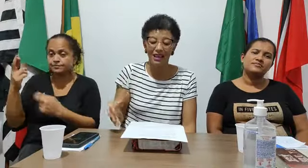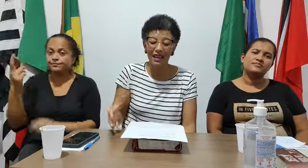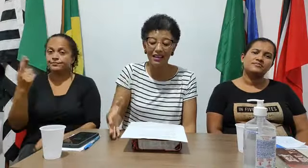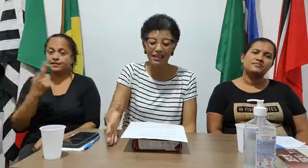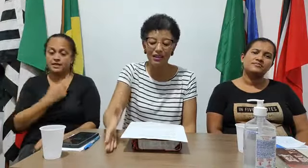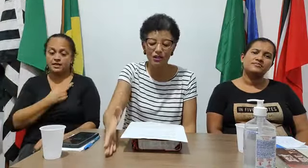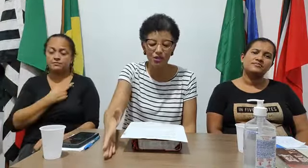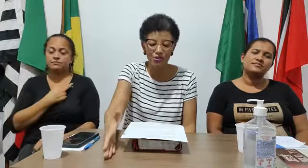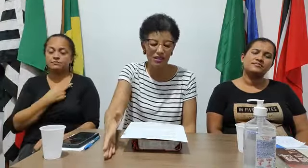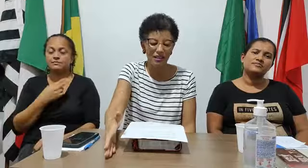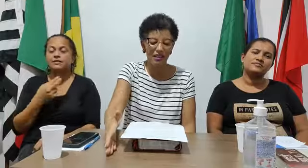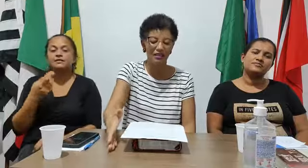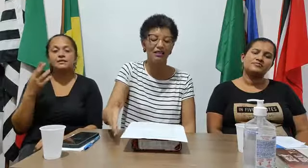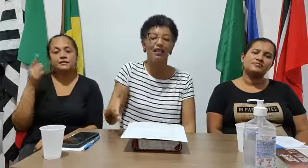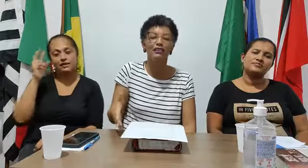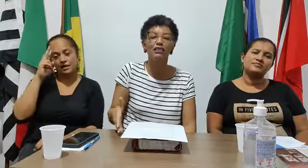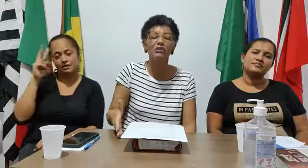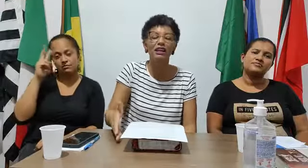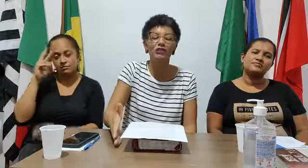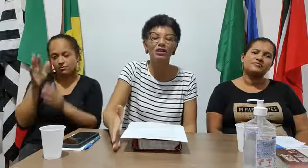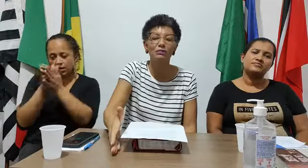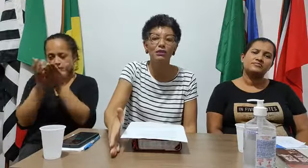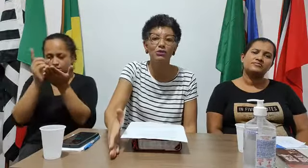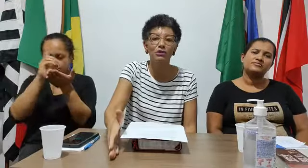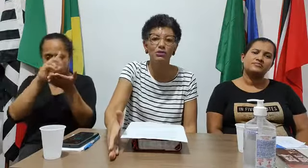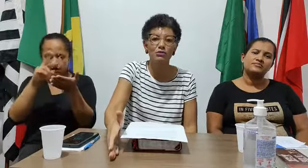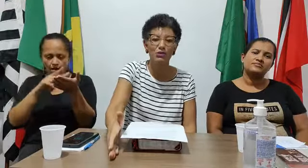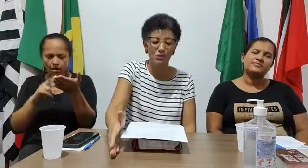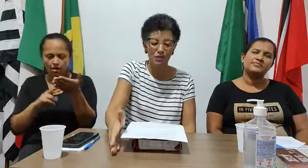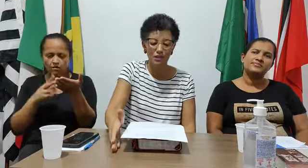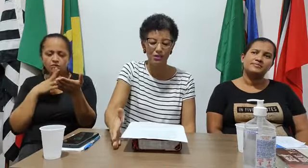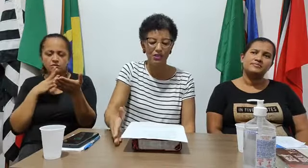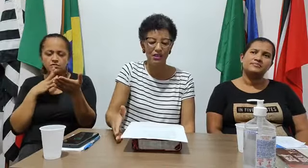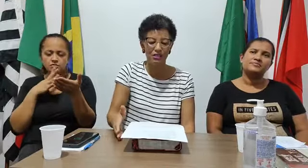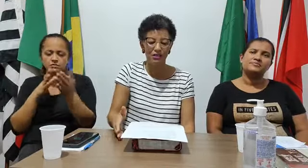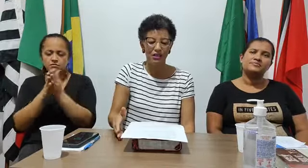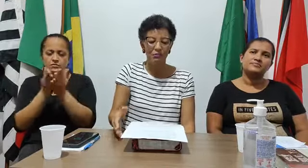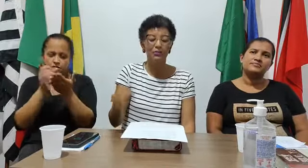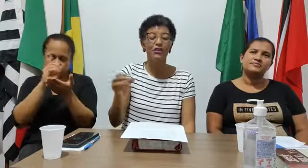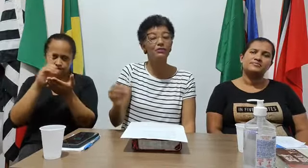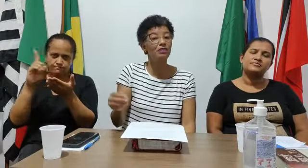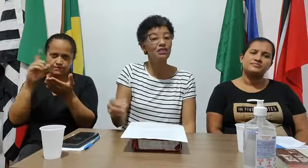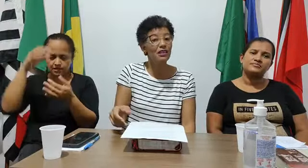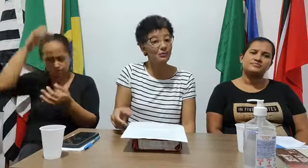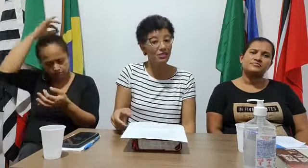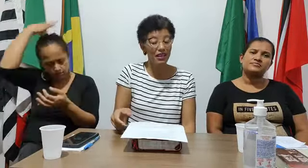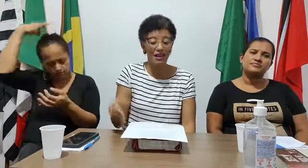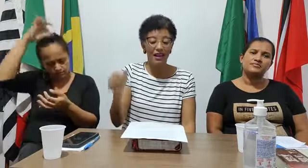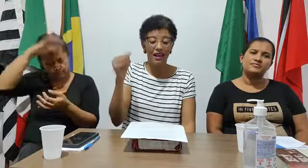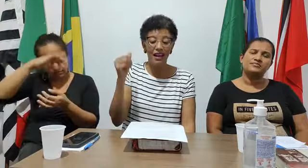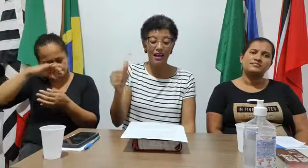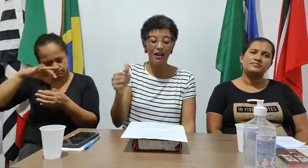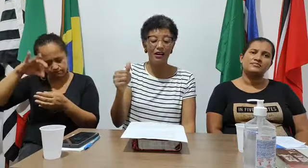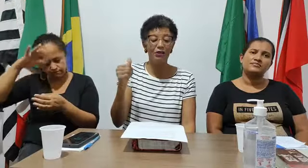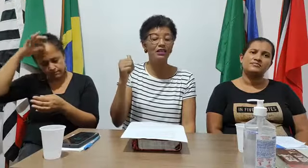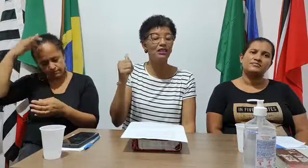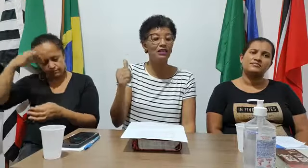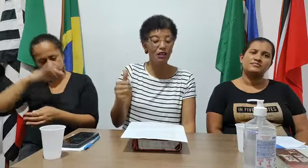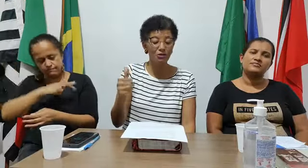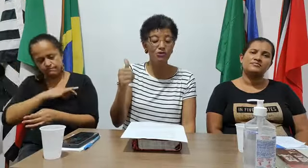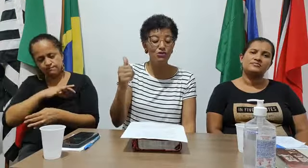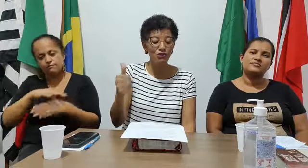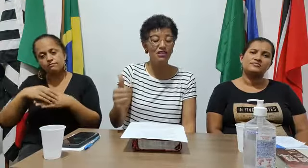precisa lendo as Escrituras Sagradas, tendo um relacionamento íntimo com o Espírito Santo. Porque você, mulher, é o